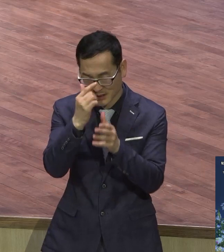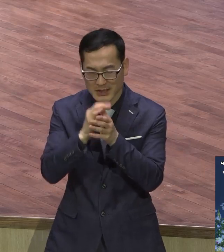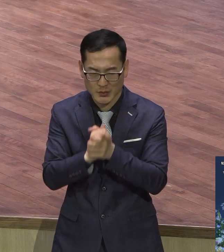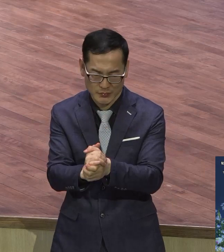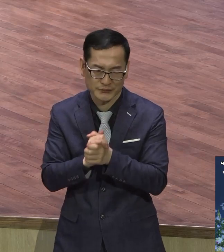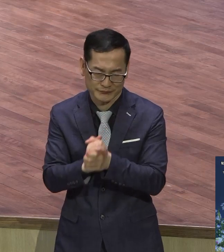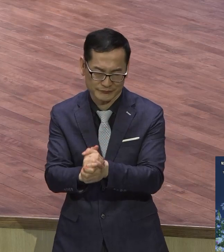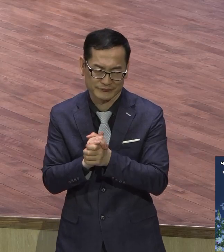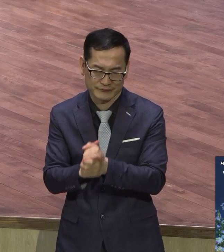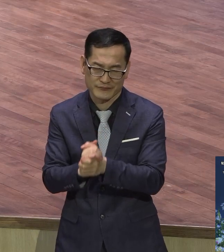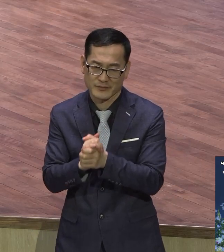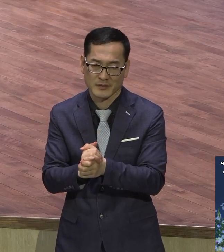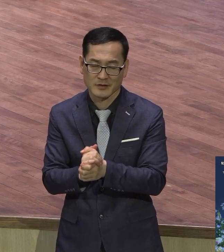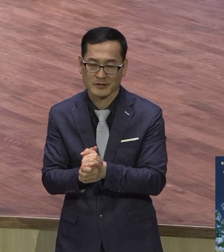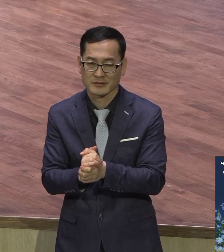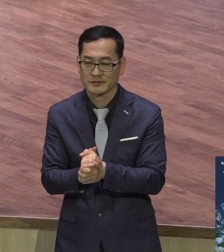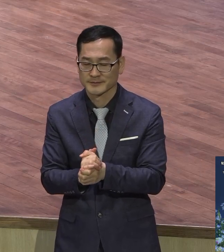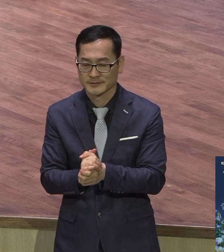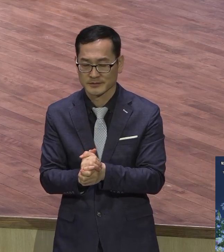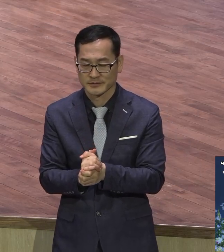기도하고 부르짖고 기도하고